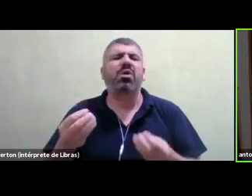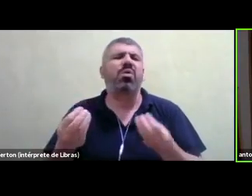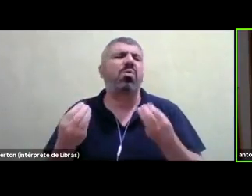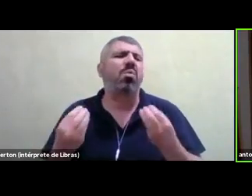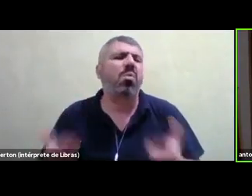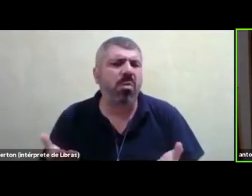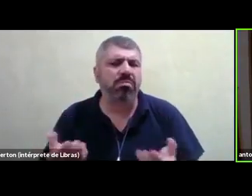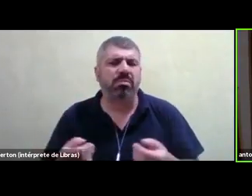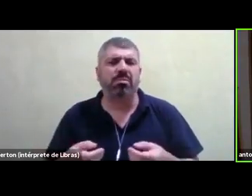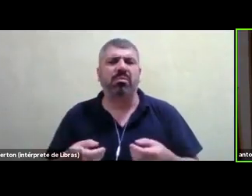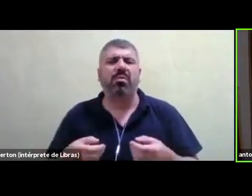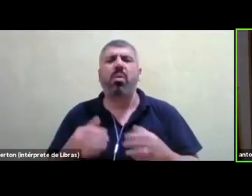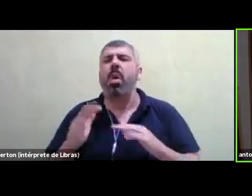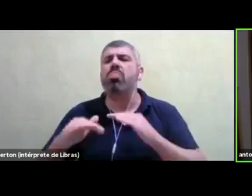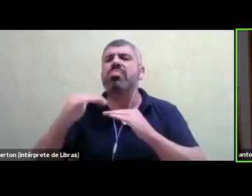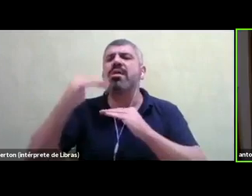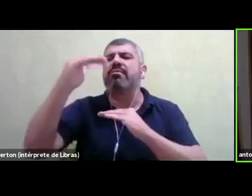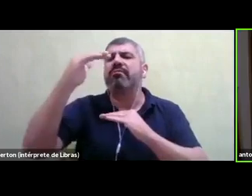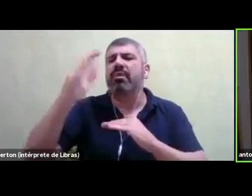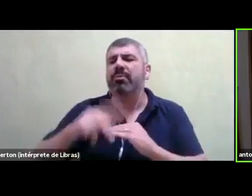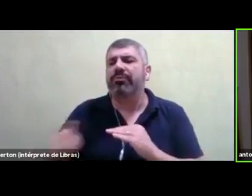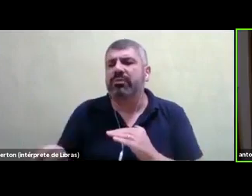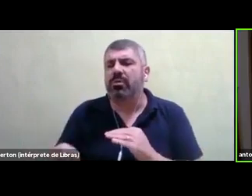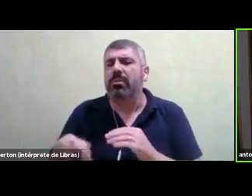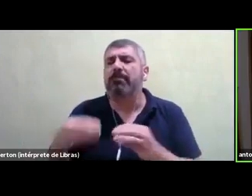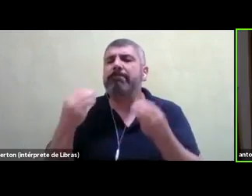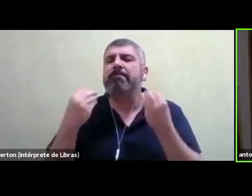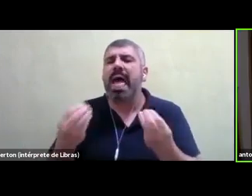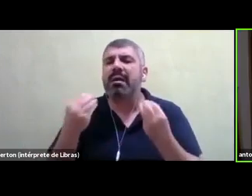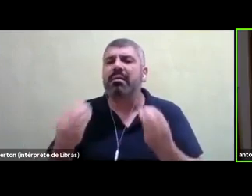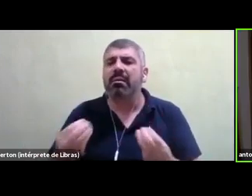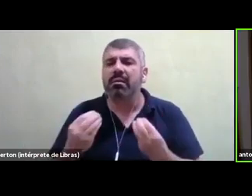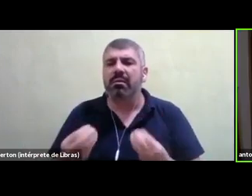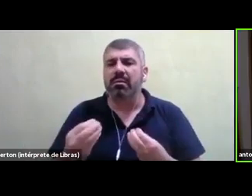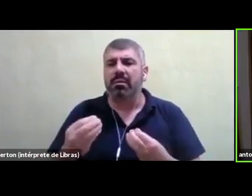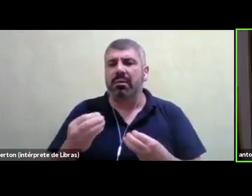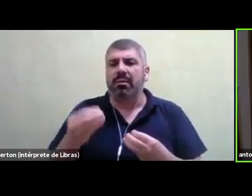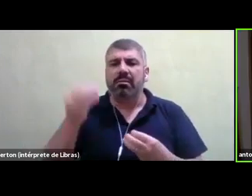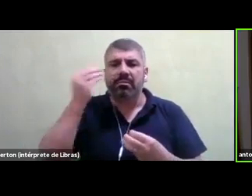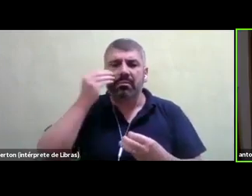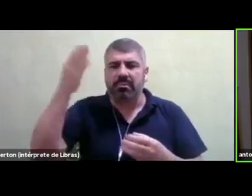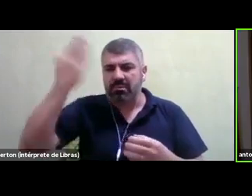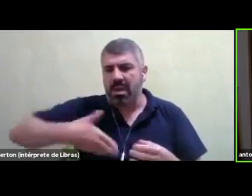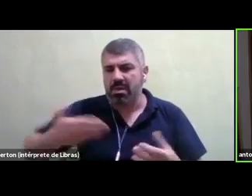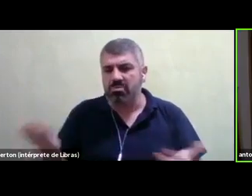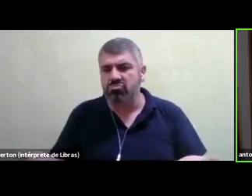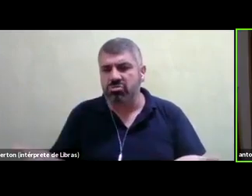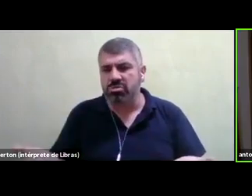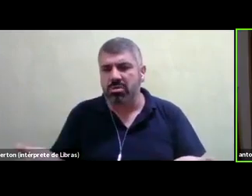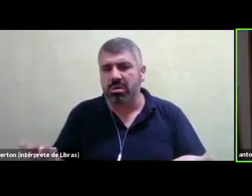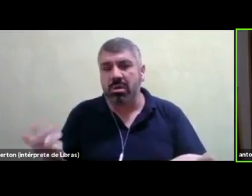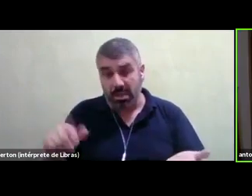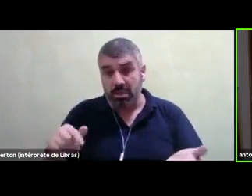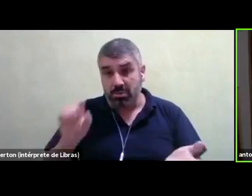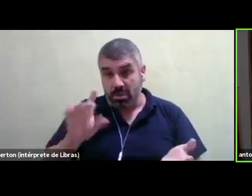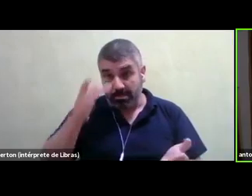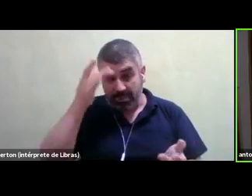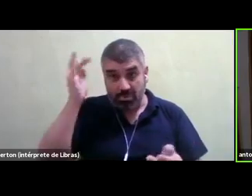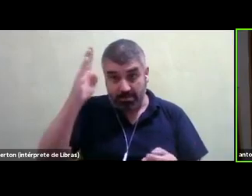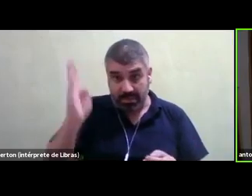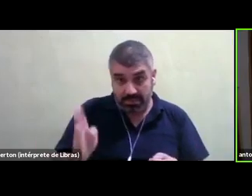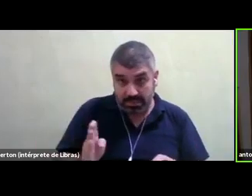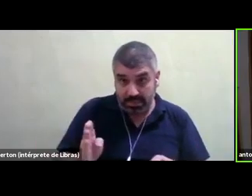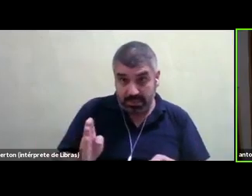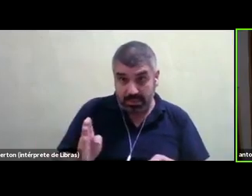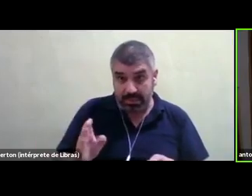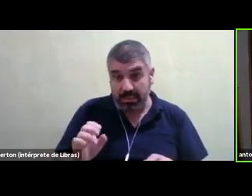do professor? Por que que a gente vai fazer esse teste? Esse teste ele é obrigatório só para quem é brasileiro? Quando vem